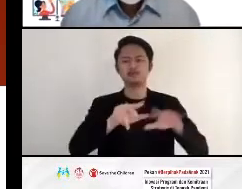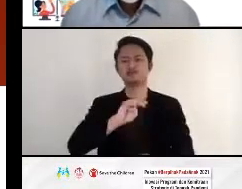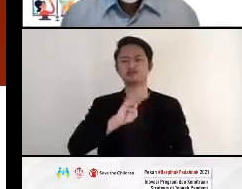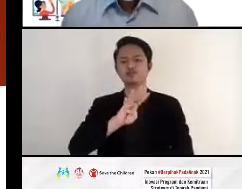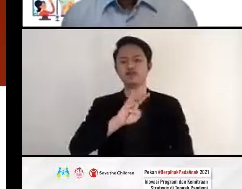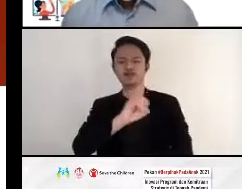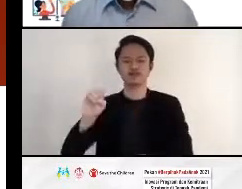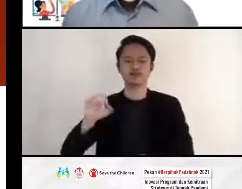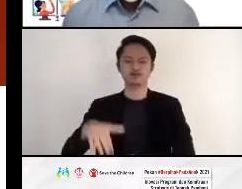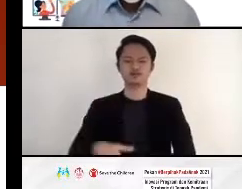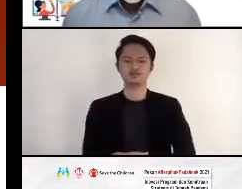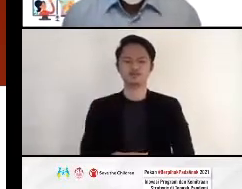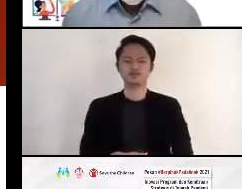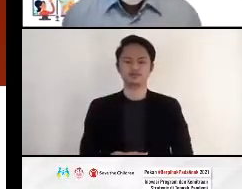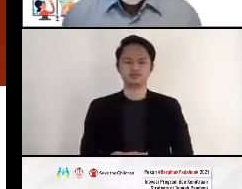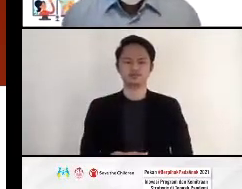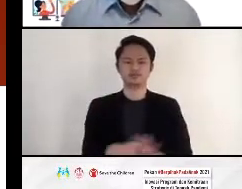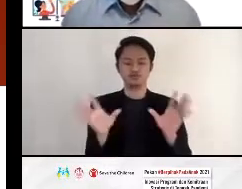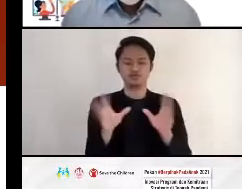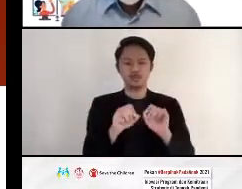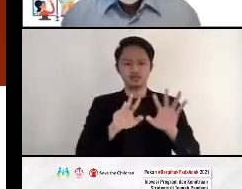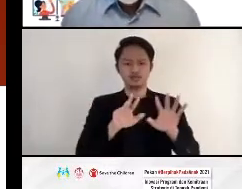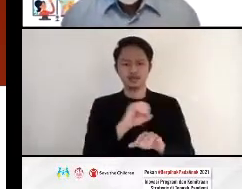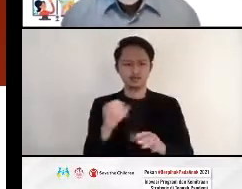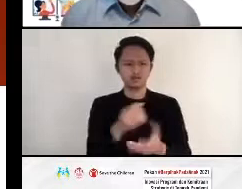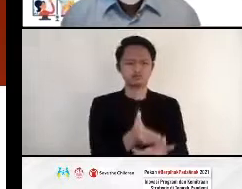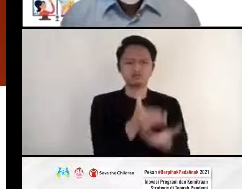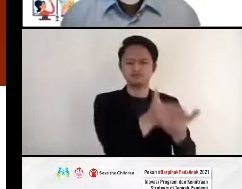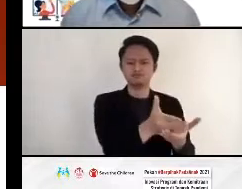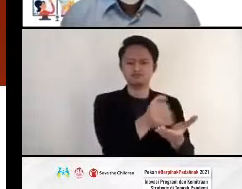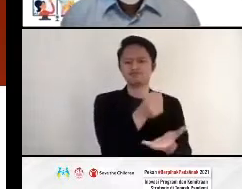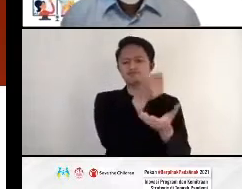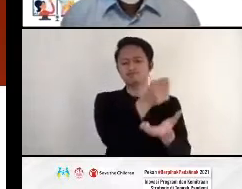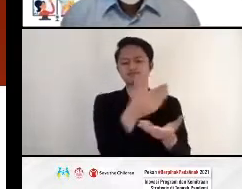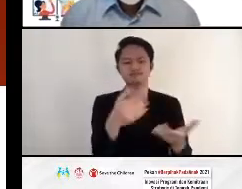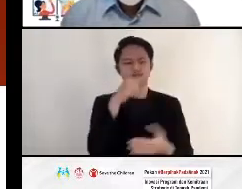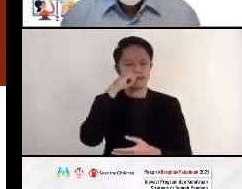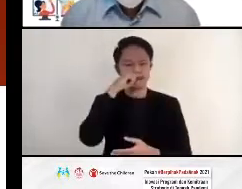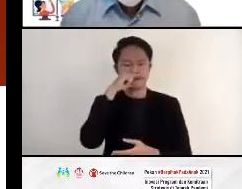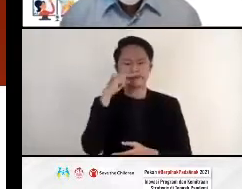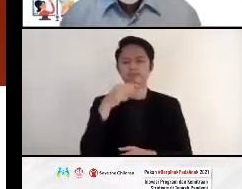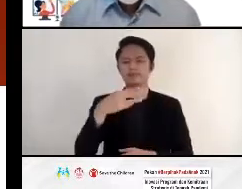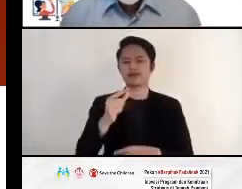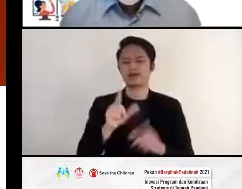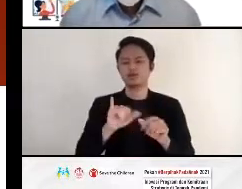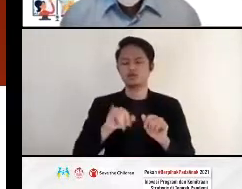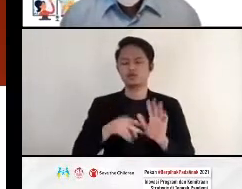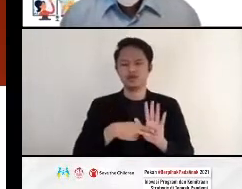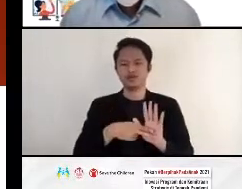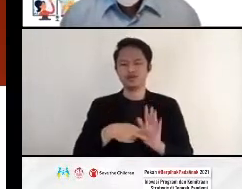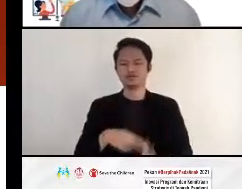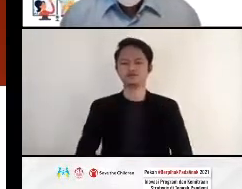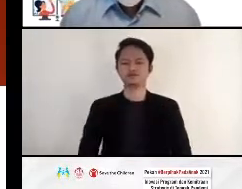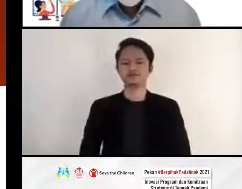2.085.844.000. Sejumlah 9.000 paket diantaranya akan diberikan secara simbolis oleh Bapak Erwin Simangunso selaku Chief